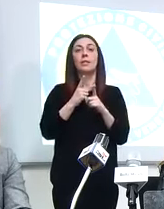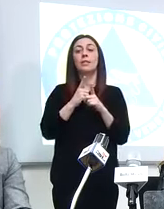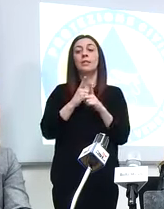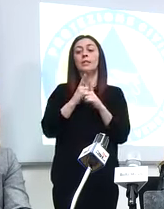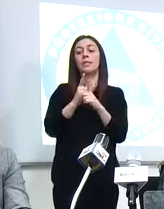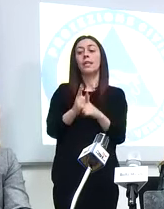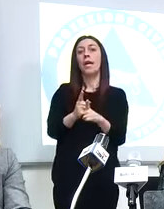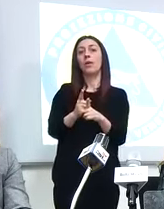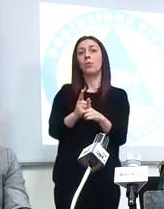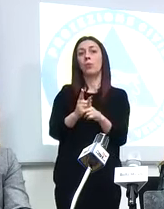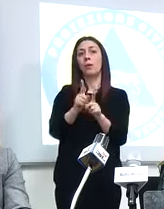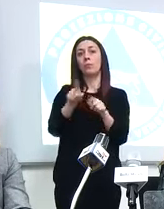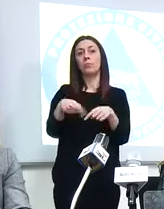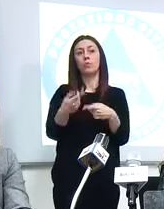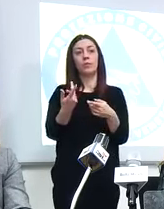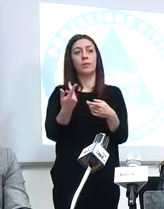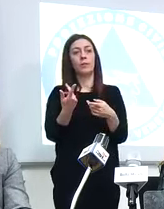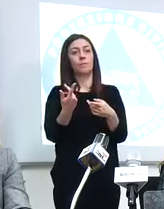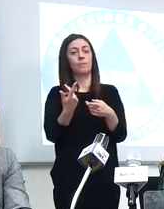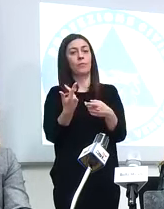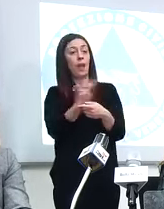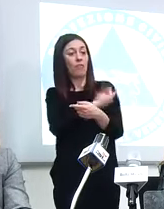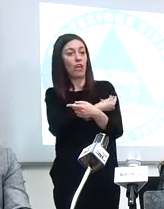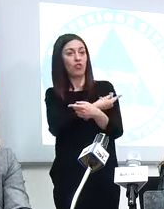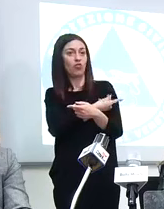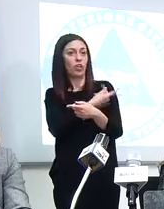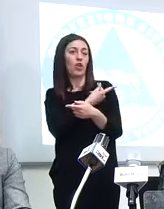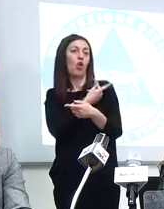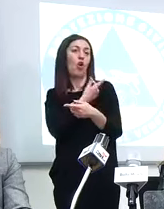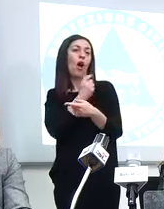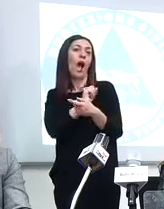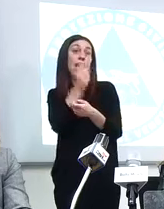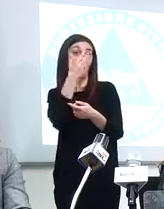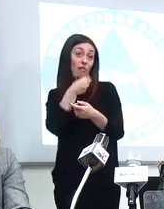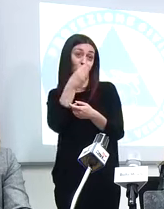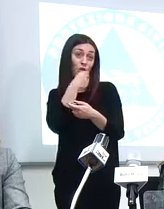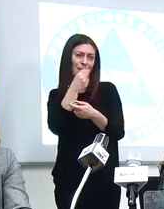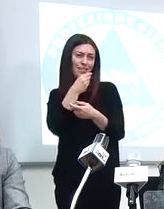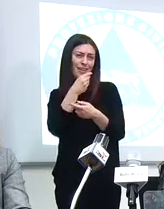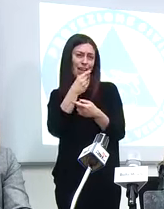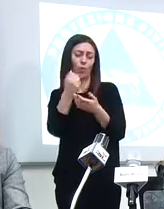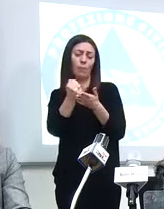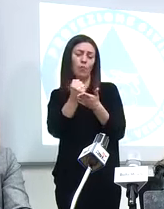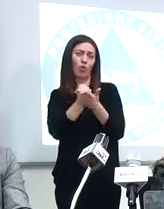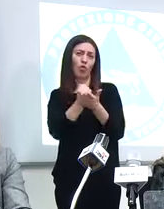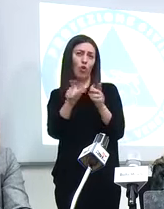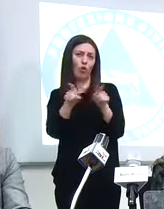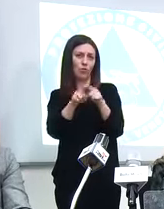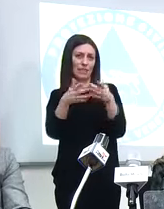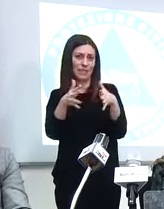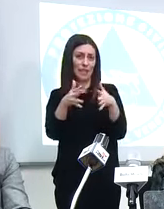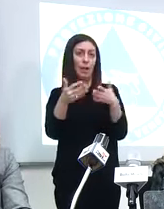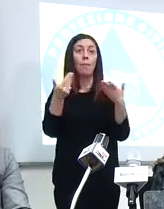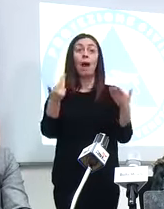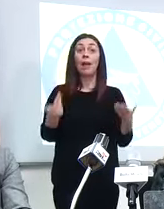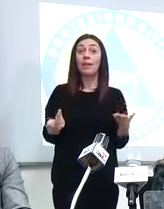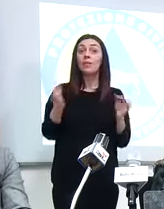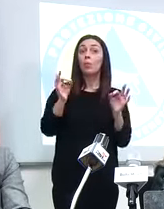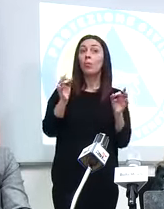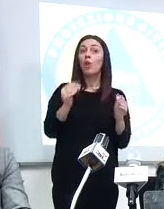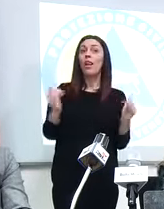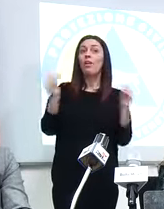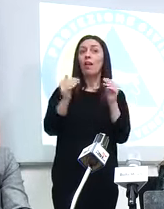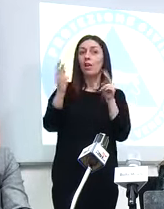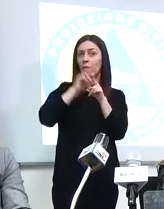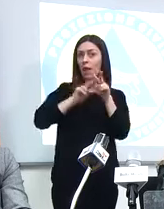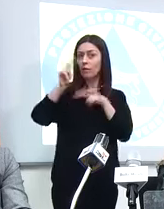oggi, insomma, legati al vaccino antinfluenzale. Però siccome è in corso anche una trattativa nazionale, e a livello nazionale si voleva